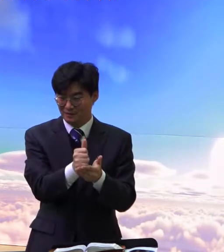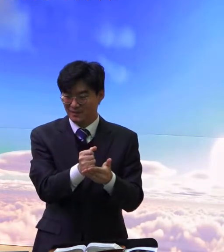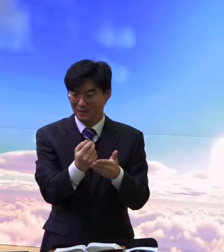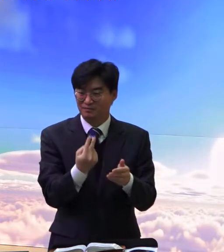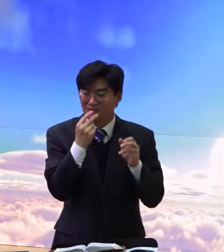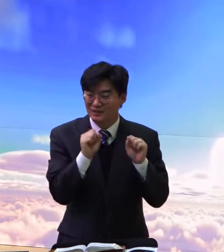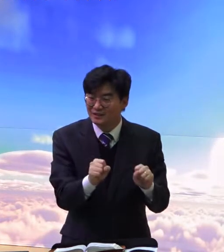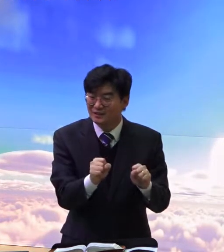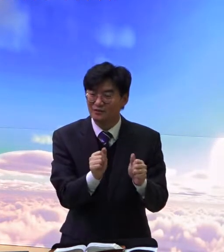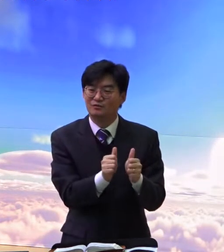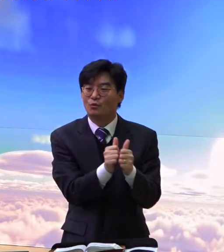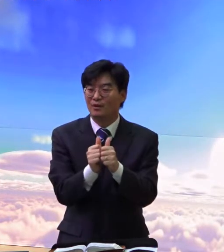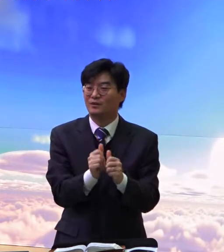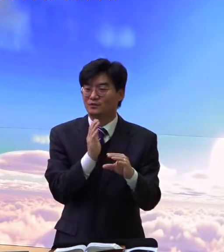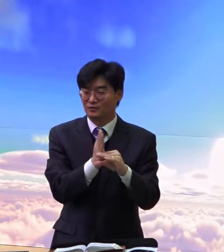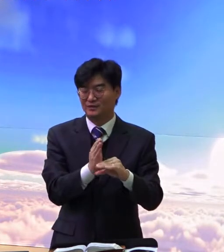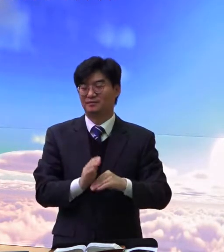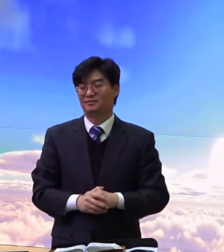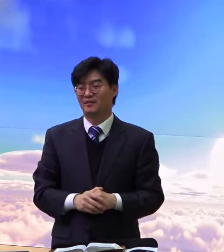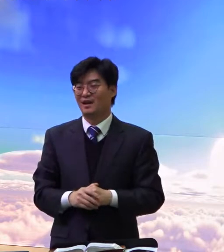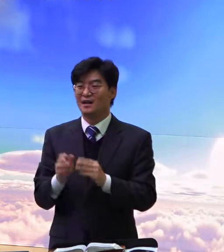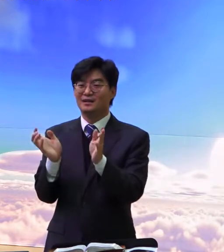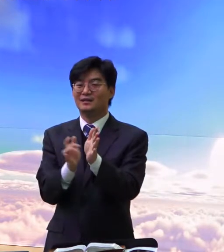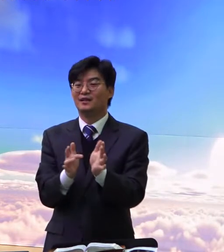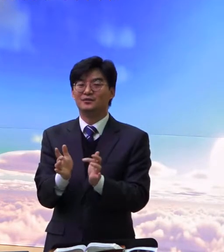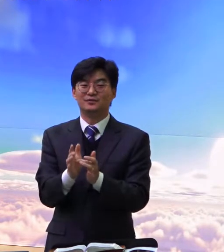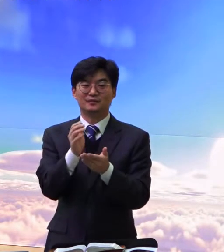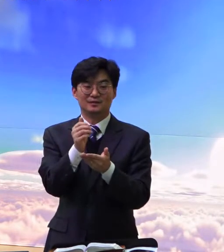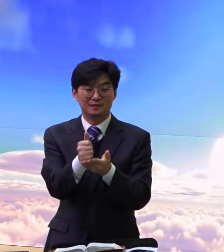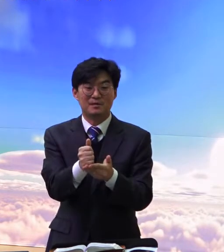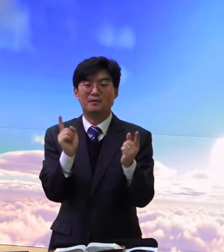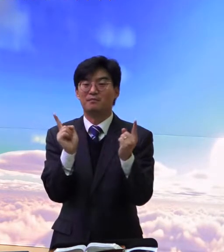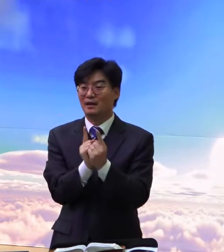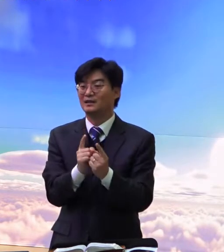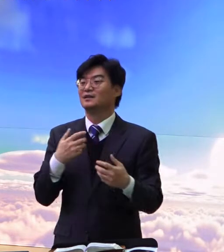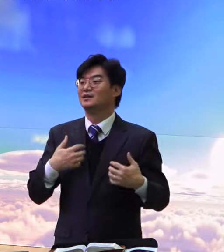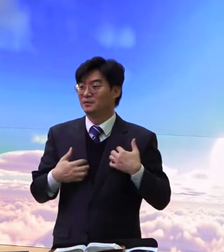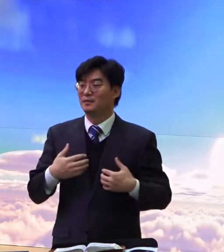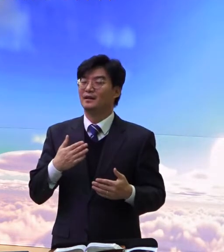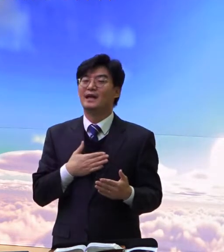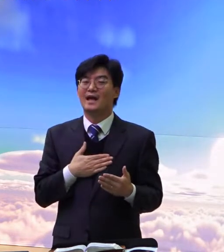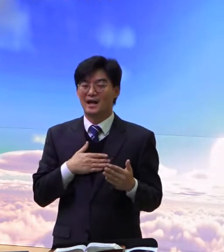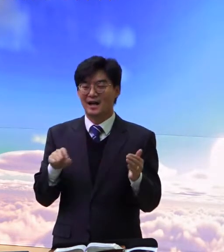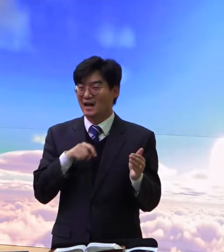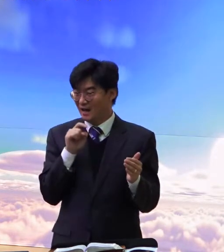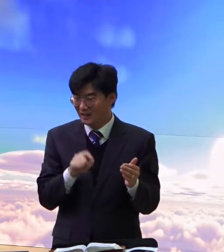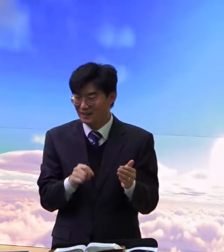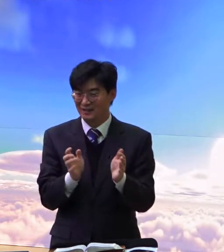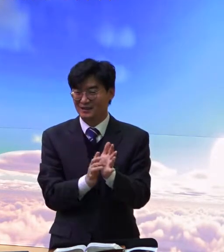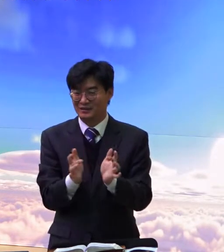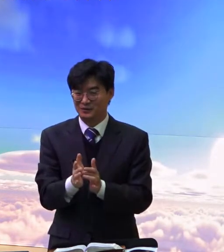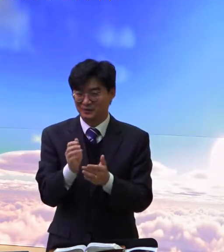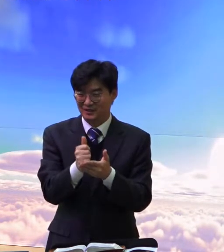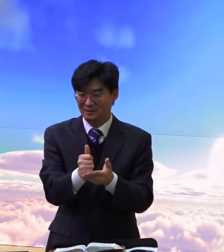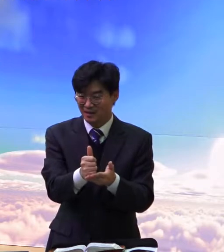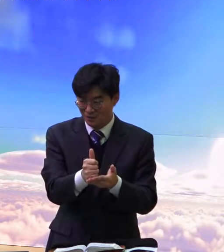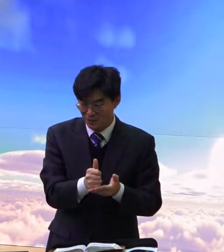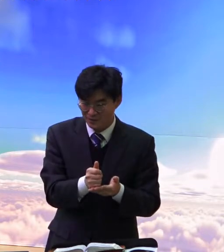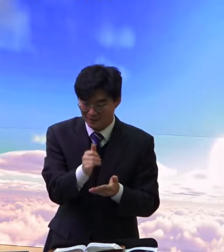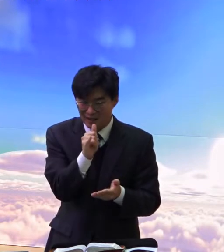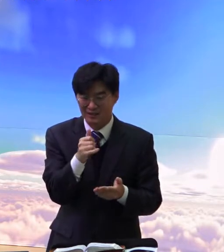신앙의 숙제 아닙니까? 예수님을 만난 이 기쁨, 예수님이 내 안에 사신다고 하는 그 기쁨이 우리 안에 있어야 하는데 그것을 잃어버린